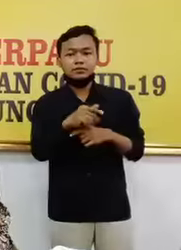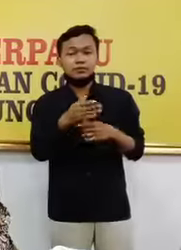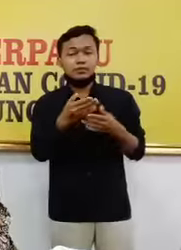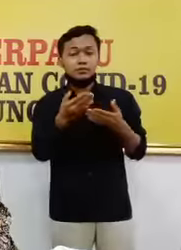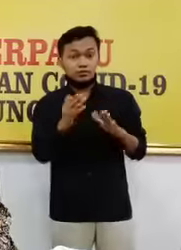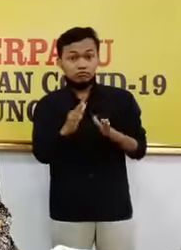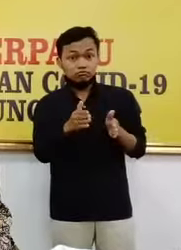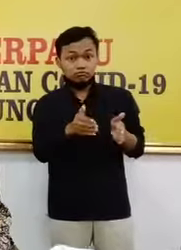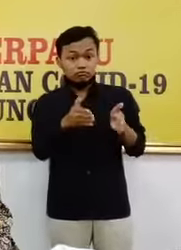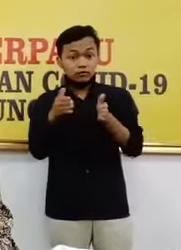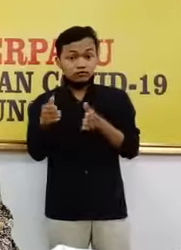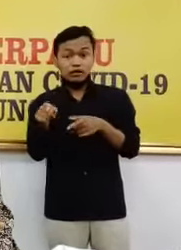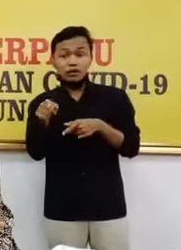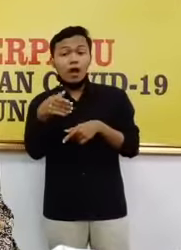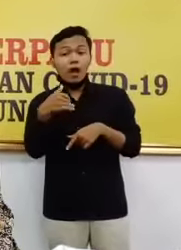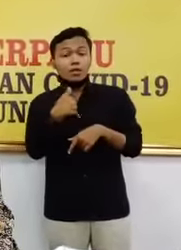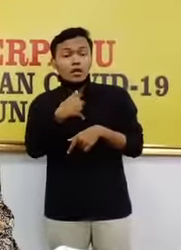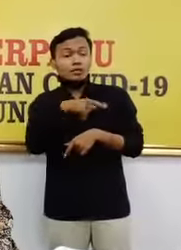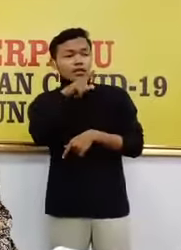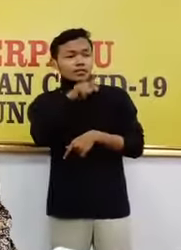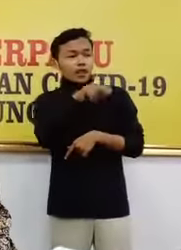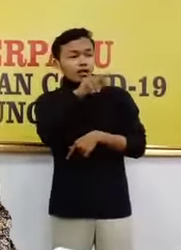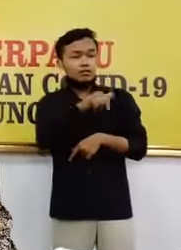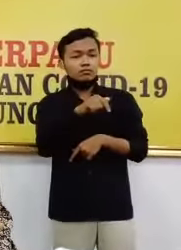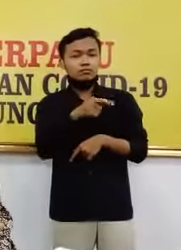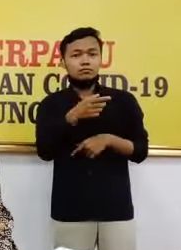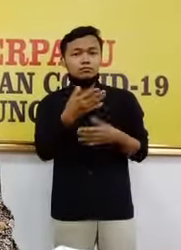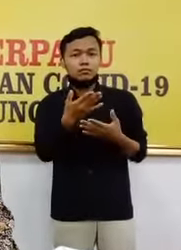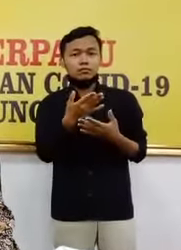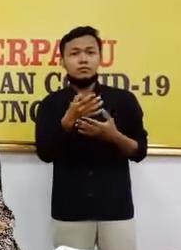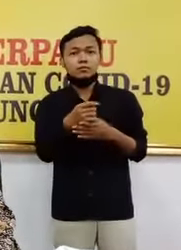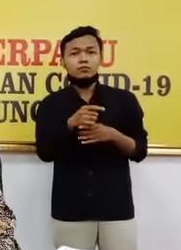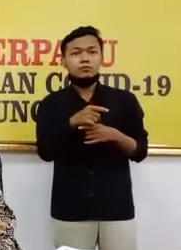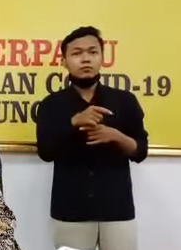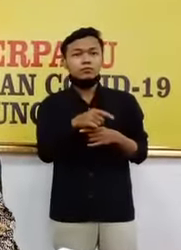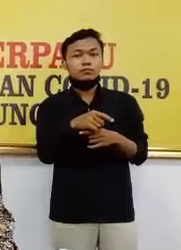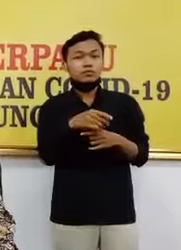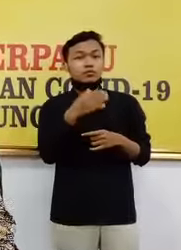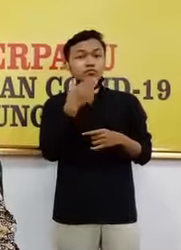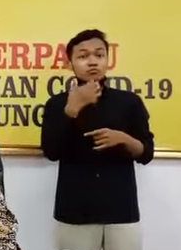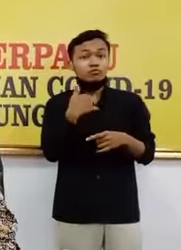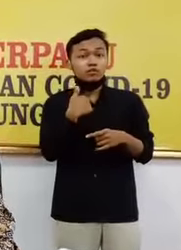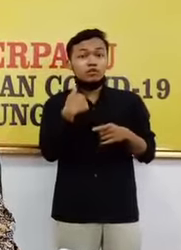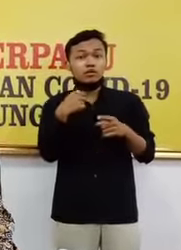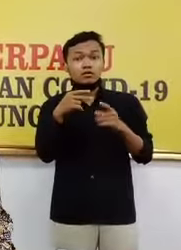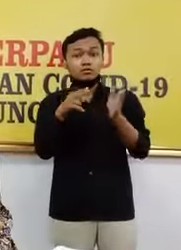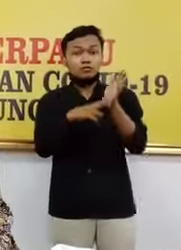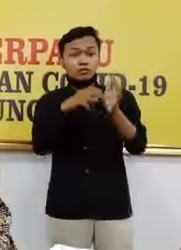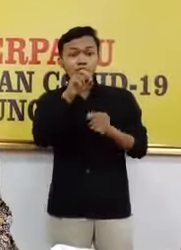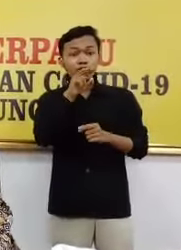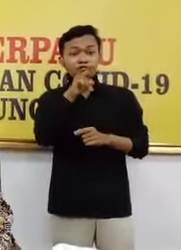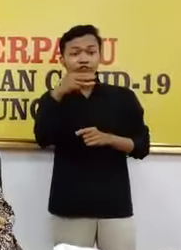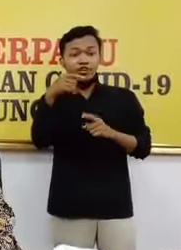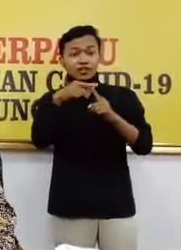Selanjutnya ada pertanyaan terakhir nih ya. Apakah benar owner Lakota dan karyawan PT Sinar Laut terkena